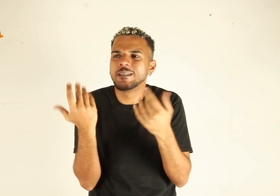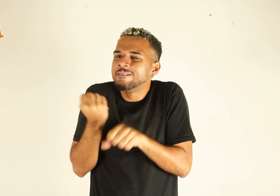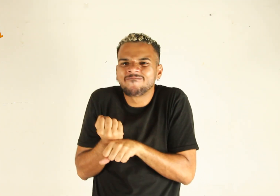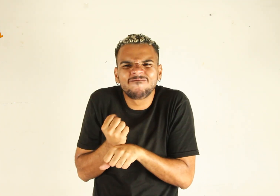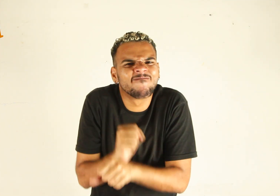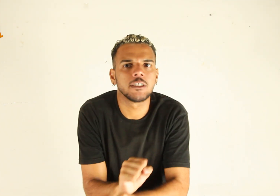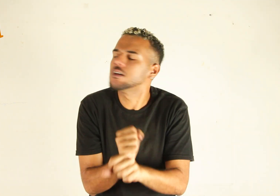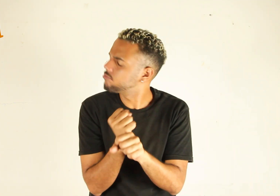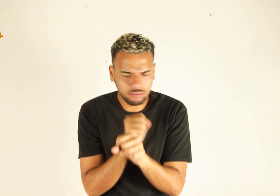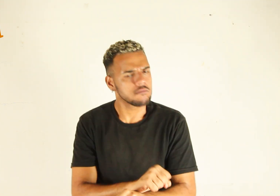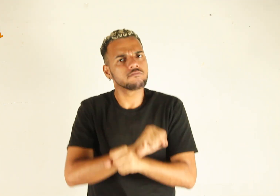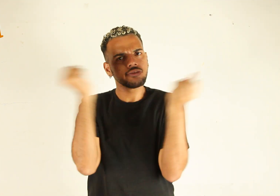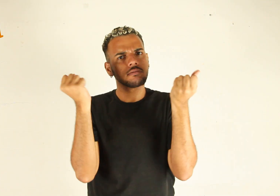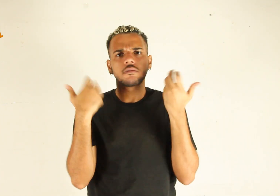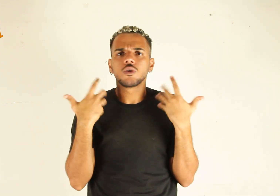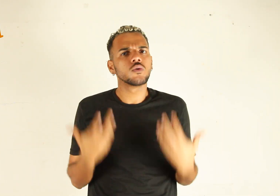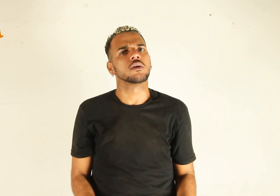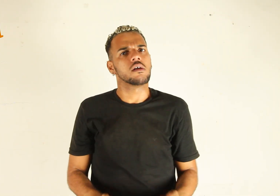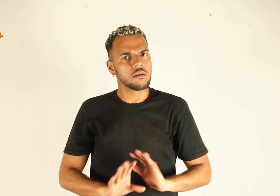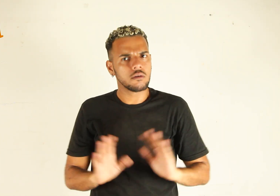vindos da região onde Ginga vivia e governava.